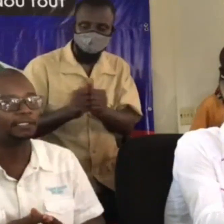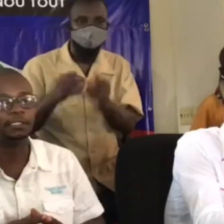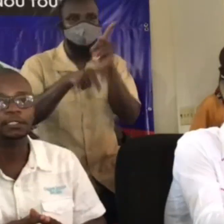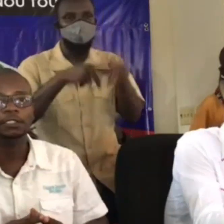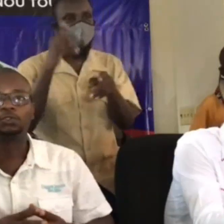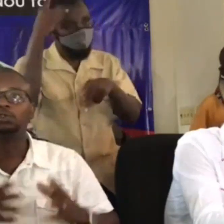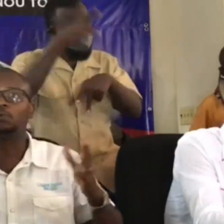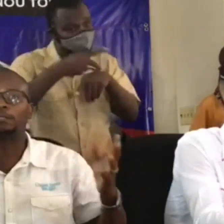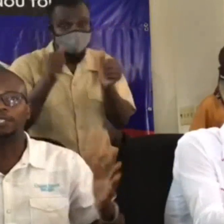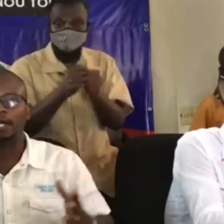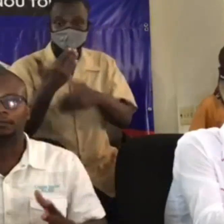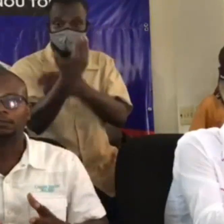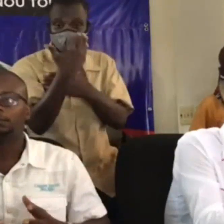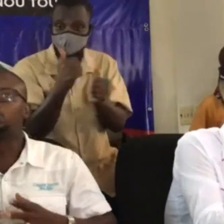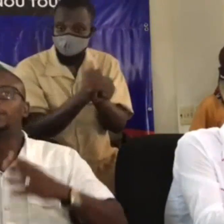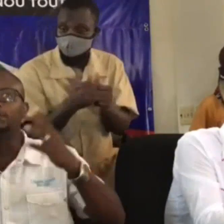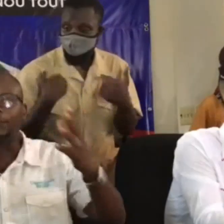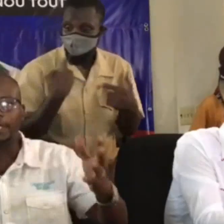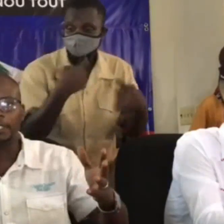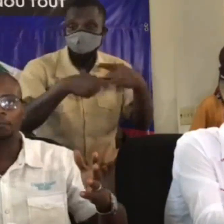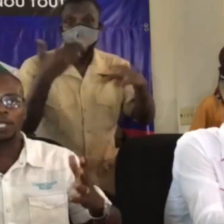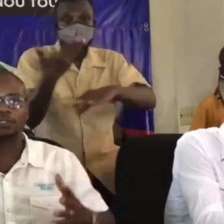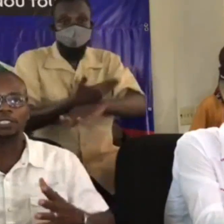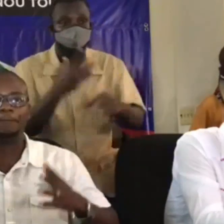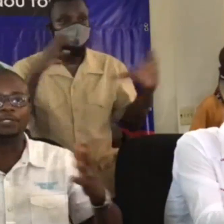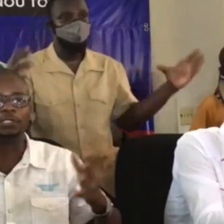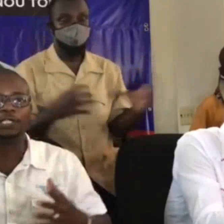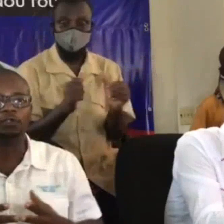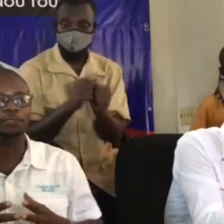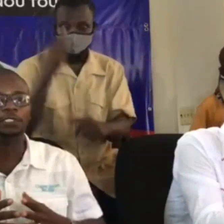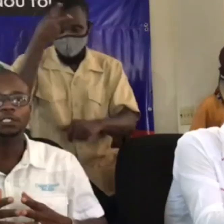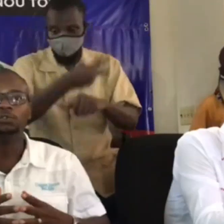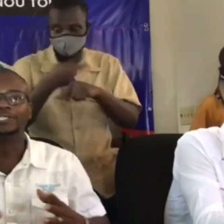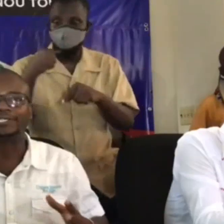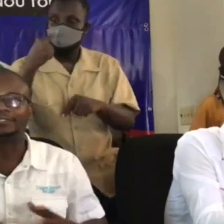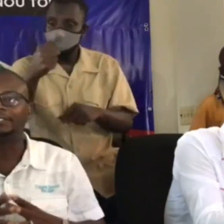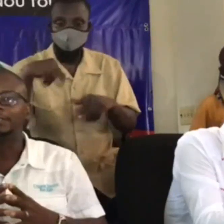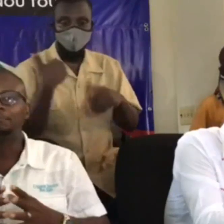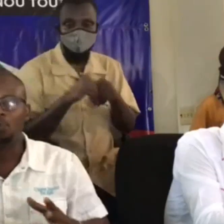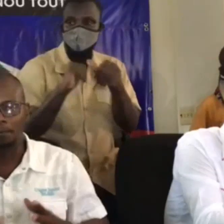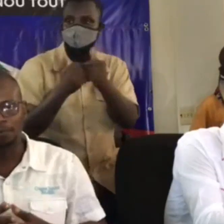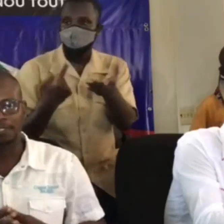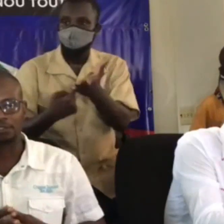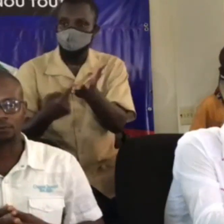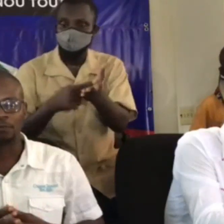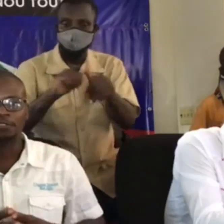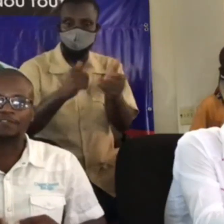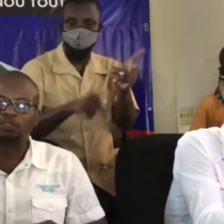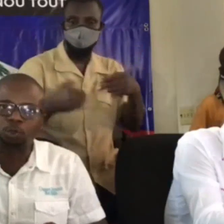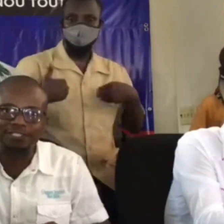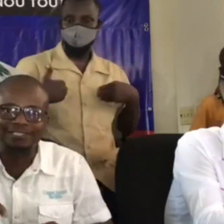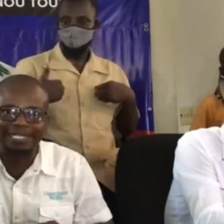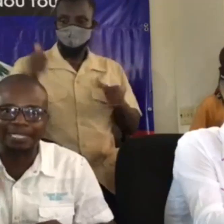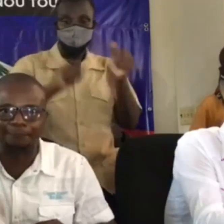haïtien matin, tout mois de mai. Pour arriver au mois de juin, dans la période de référendum, nous décrétons mois de mobilisation. Ça